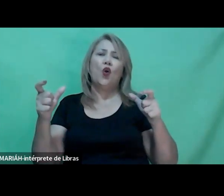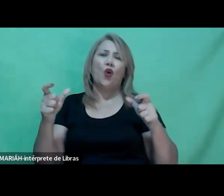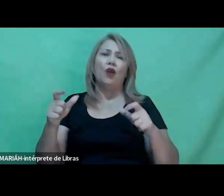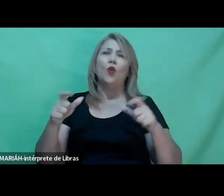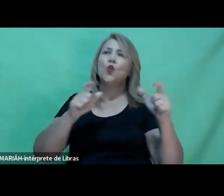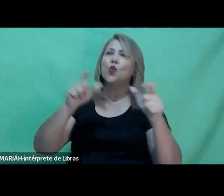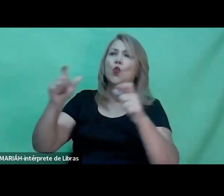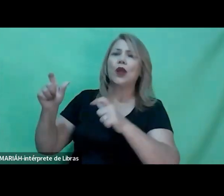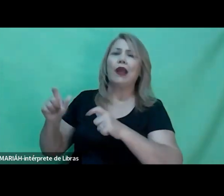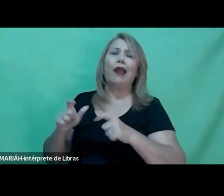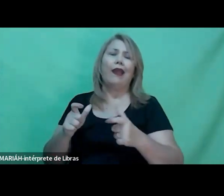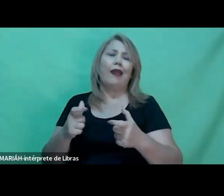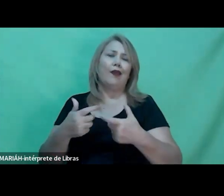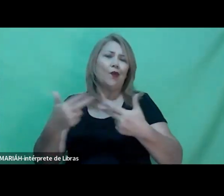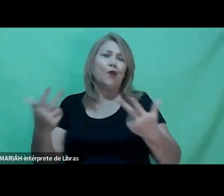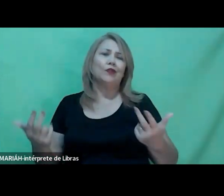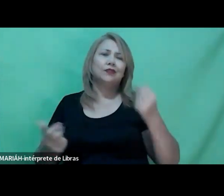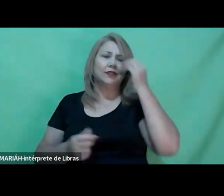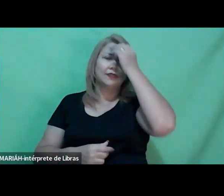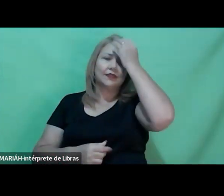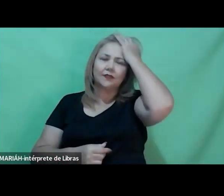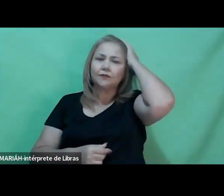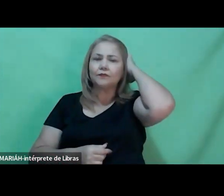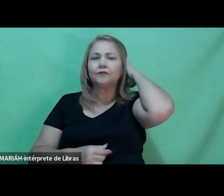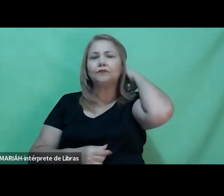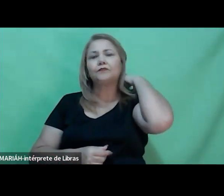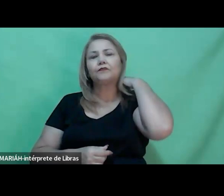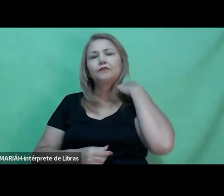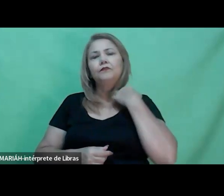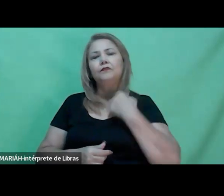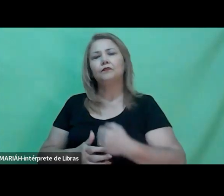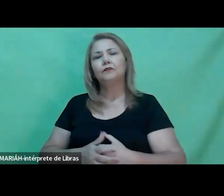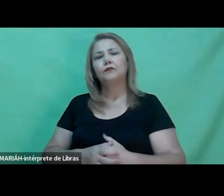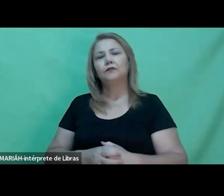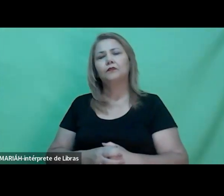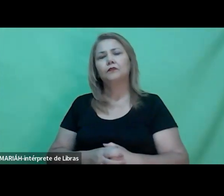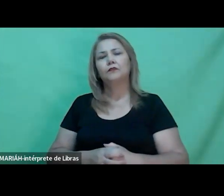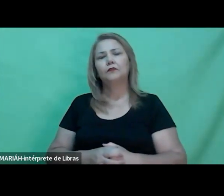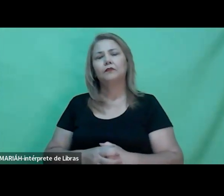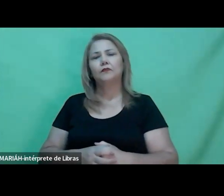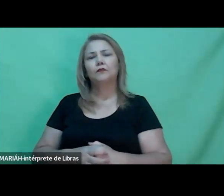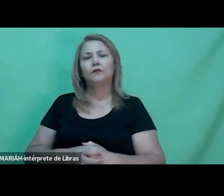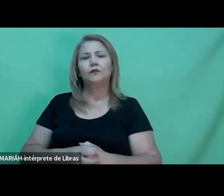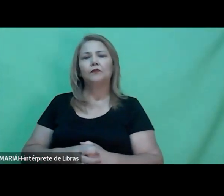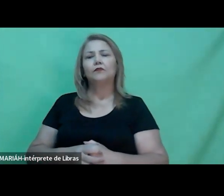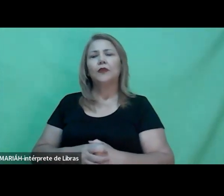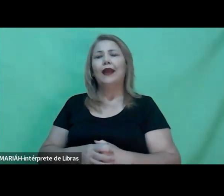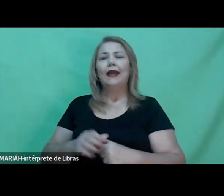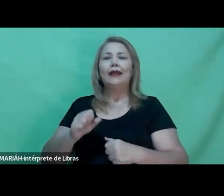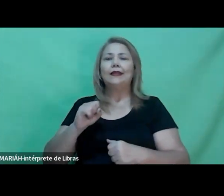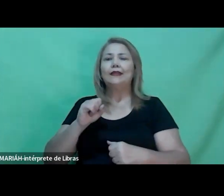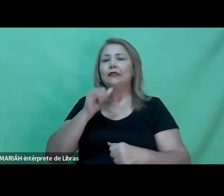las adivinanzas Sí entonces uno dice es rojo es largo